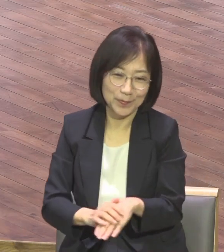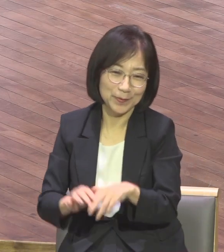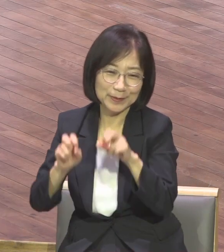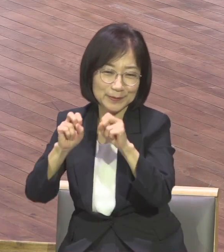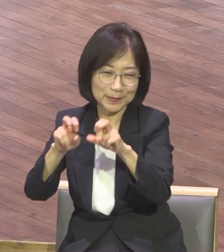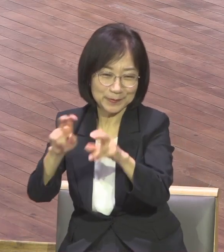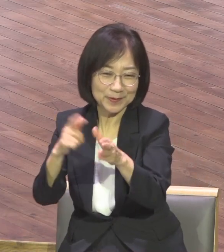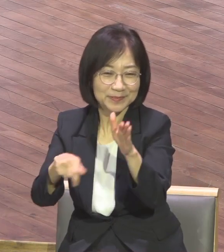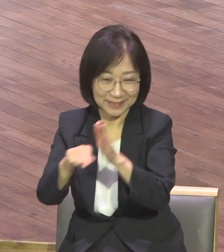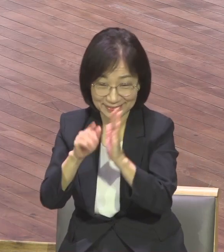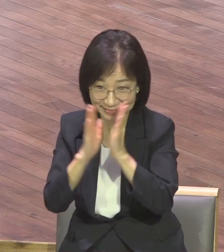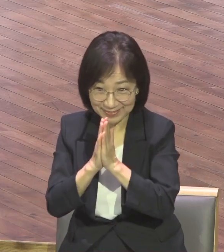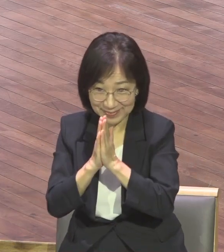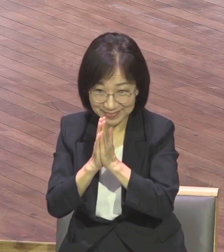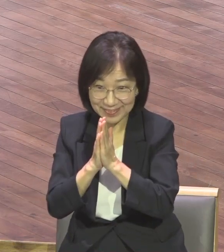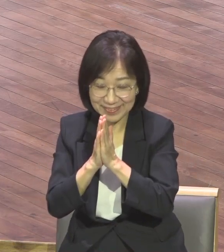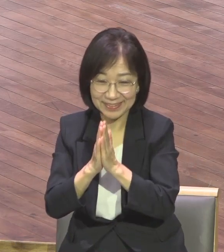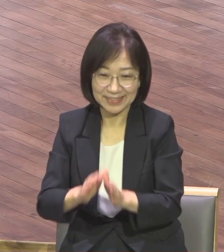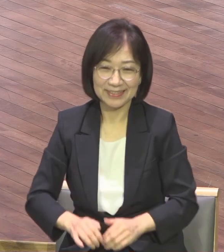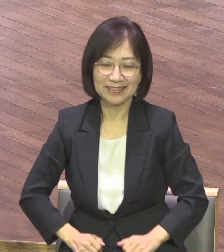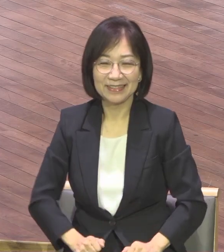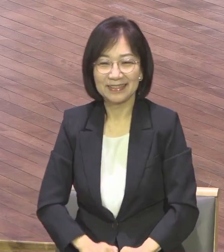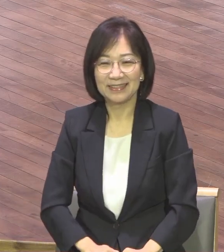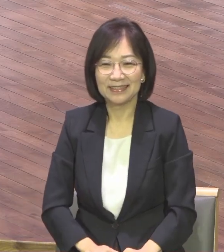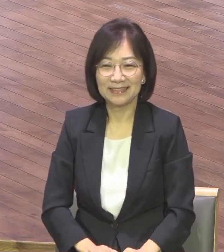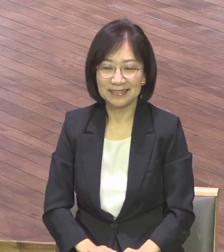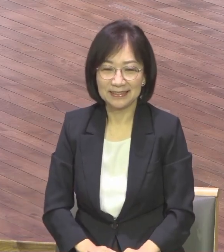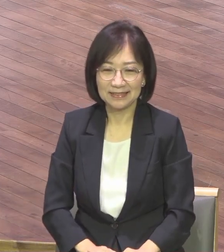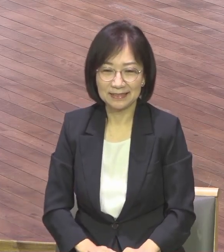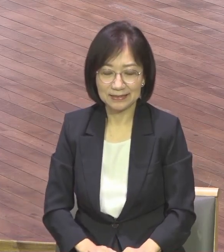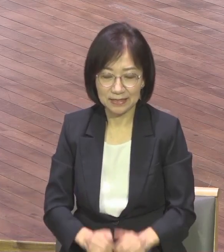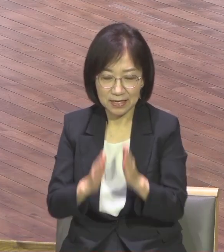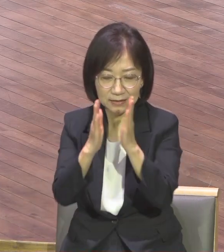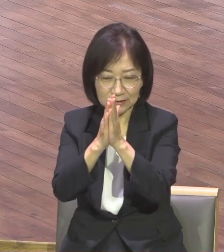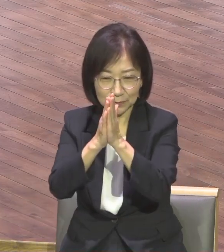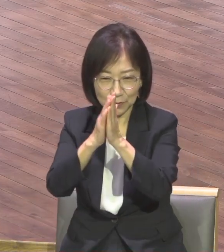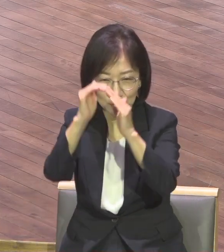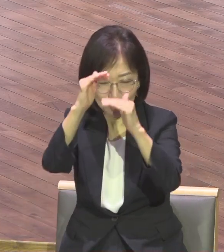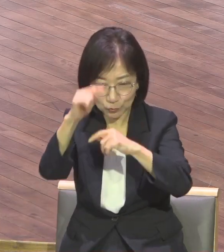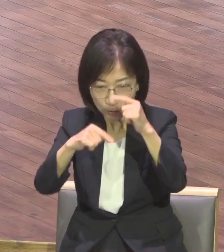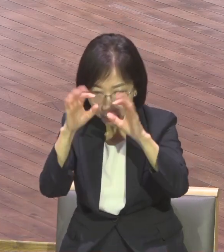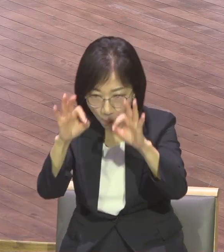수준이 레벨이 달라야 돼. 레벨이 기도 레벨이 달라야 돼요.